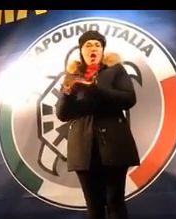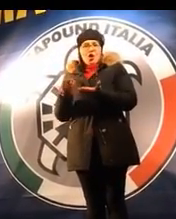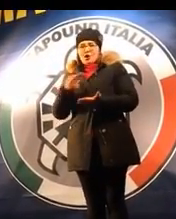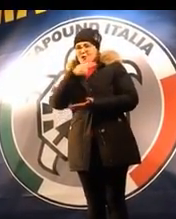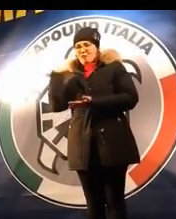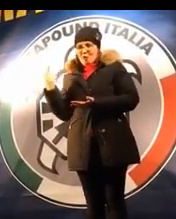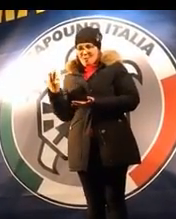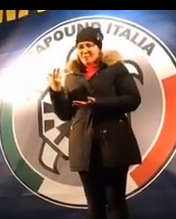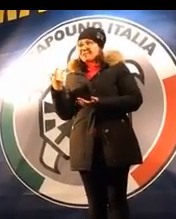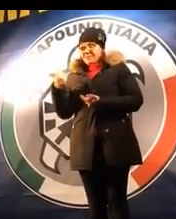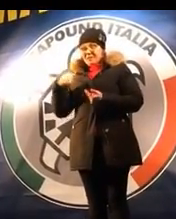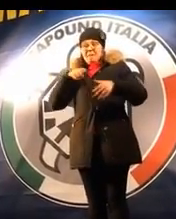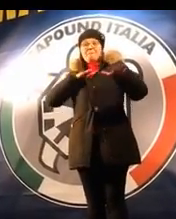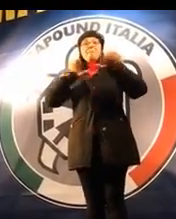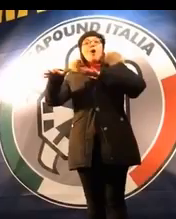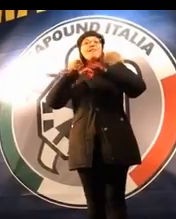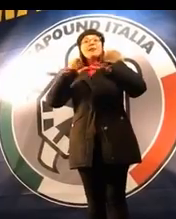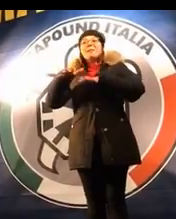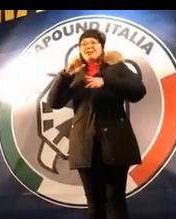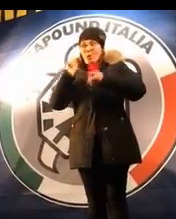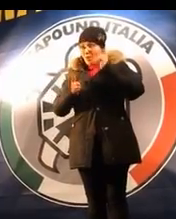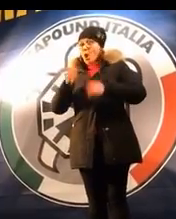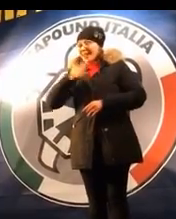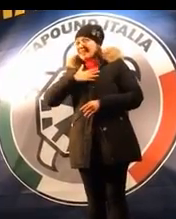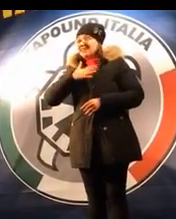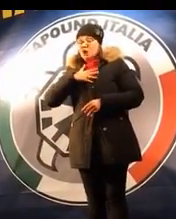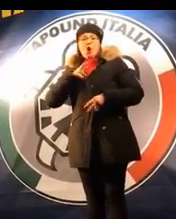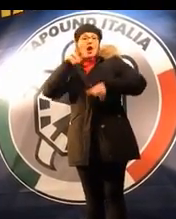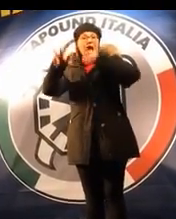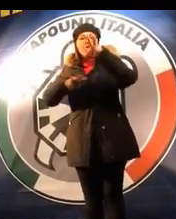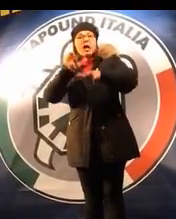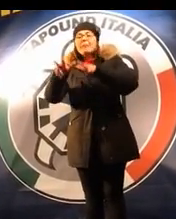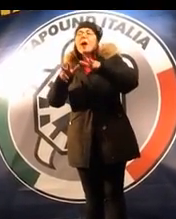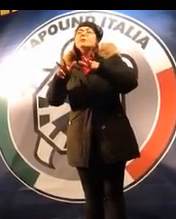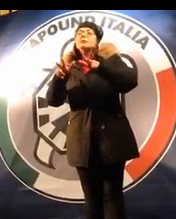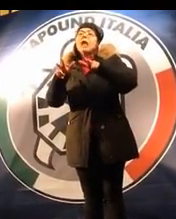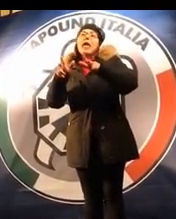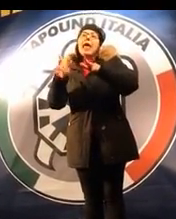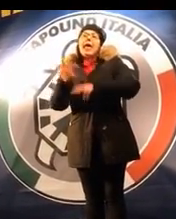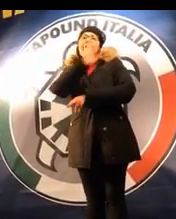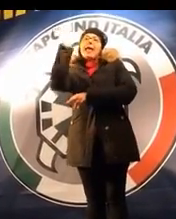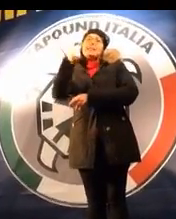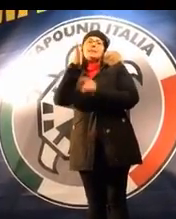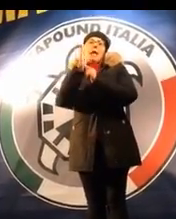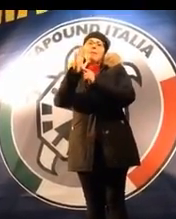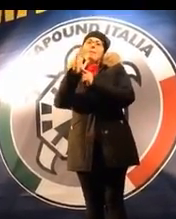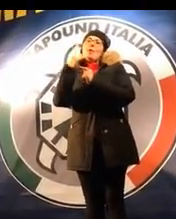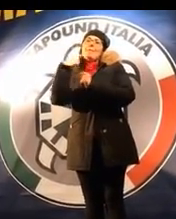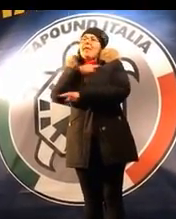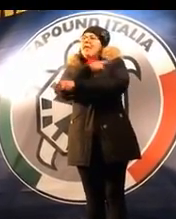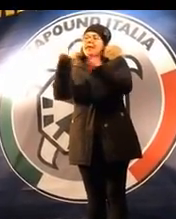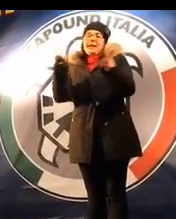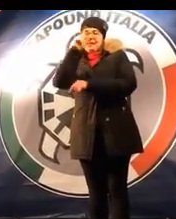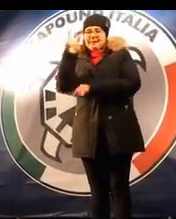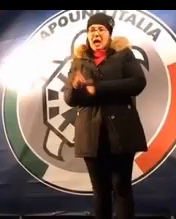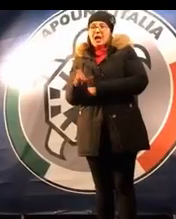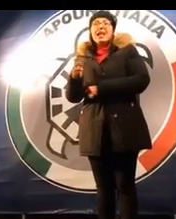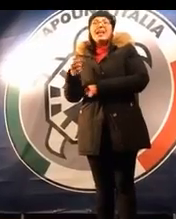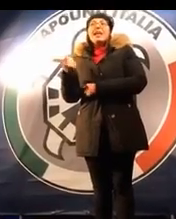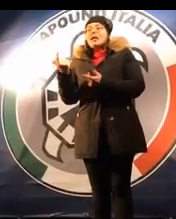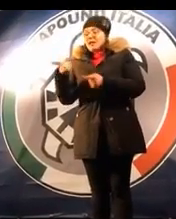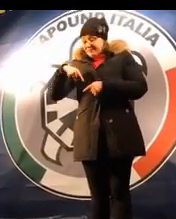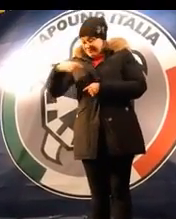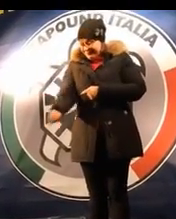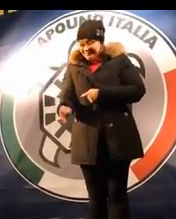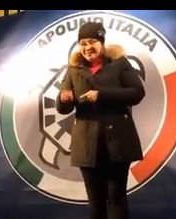questo movimento politico e soltanto questo oggi può essere quell'esempio per tanti italiani. Se noi facciamo questo risultato, e sono convinto che lo